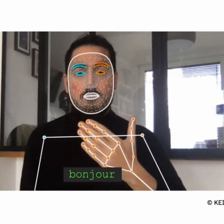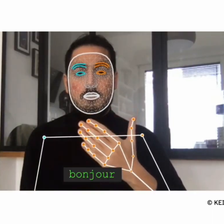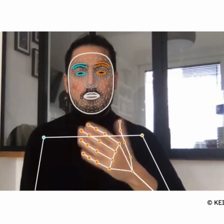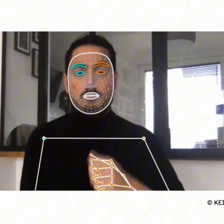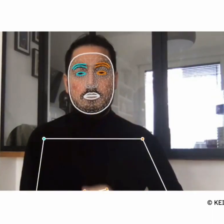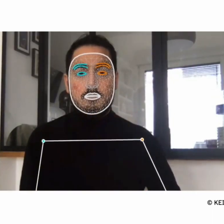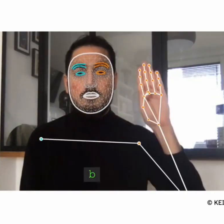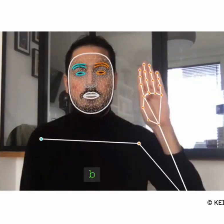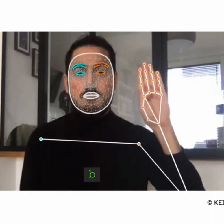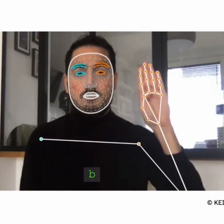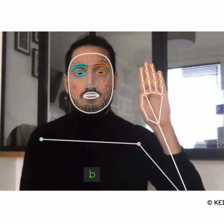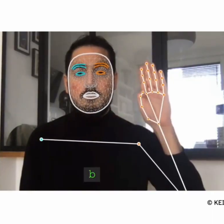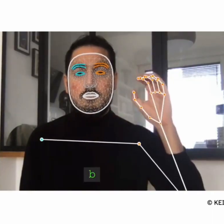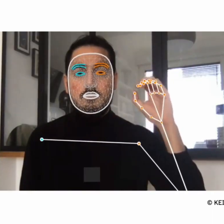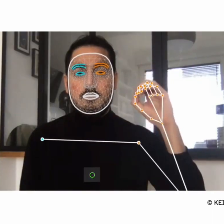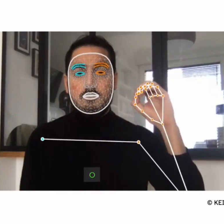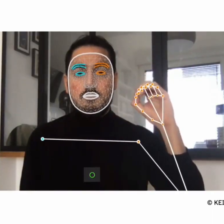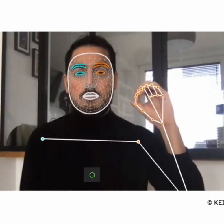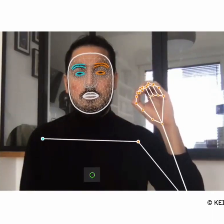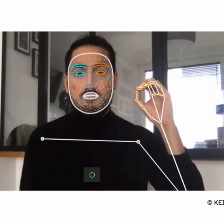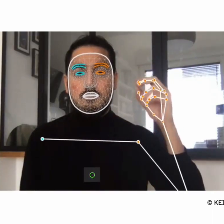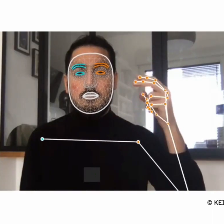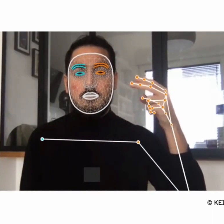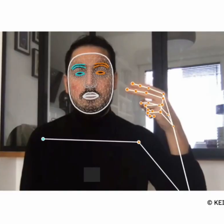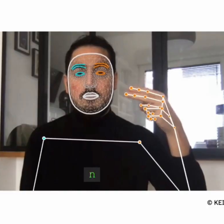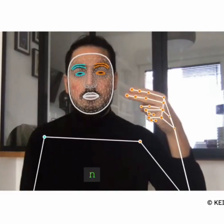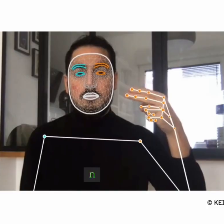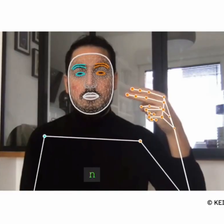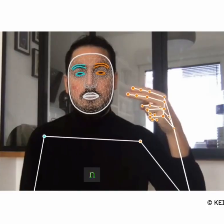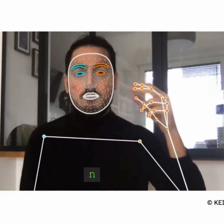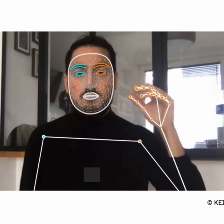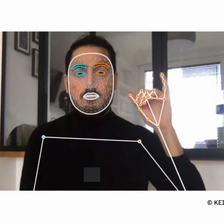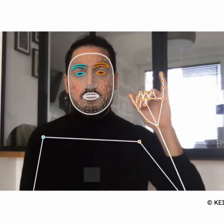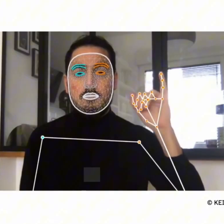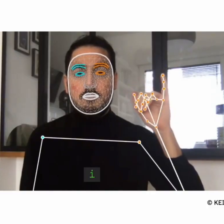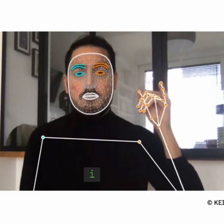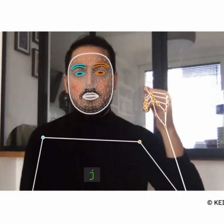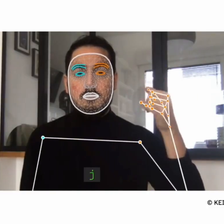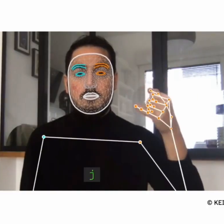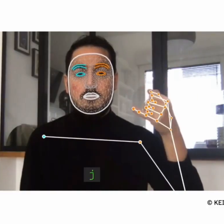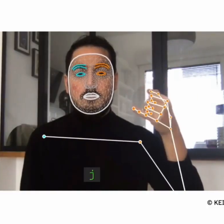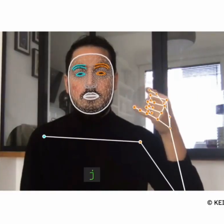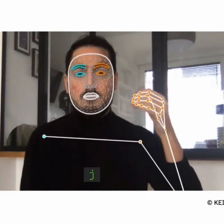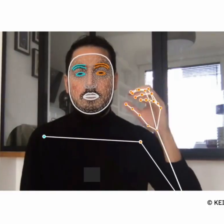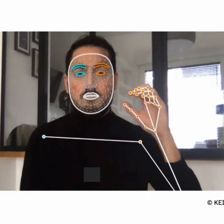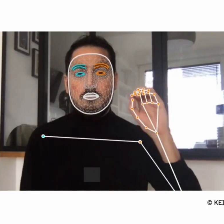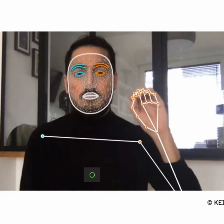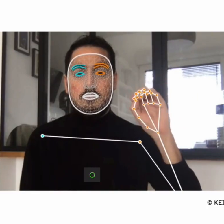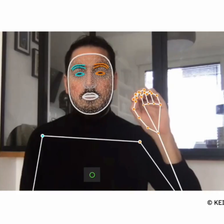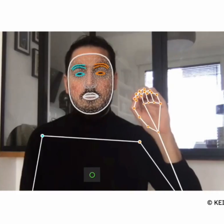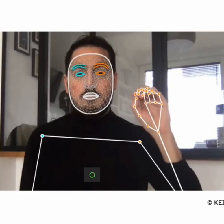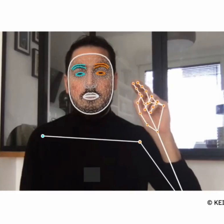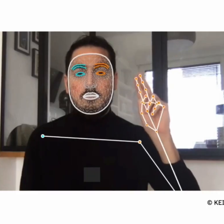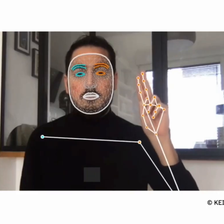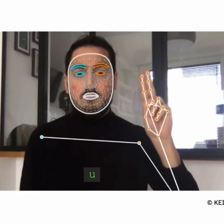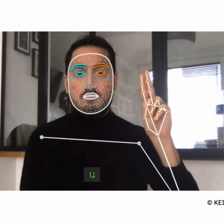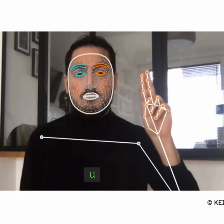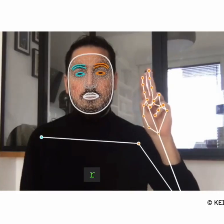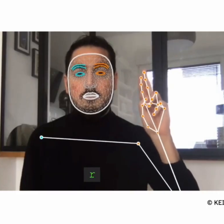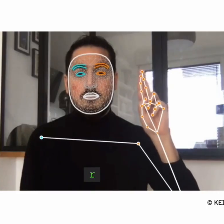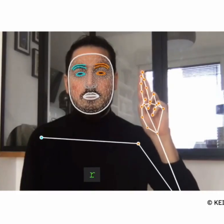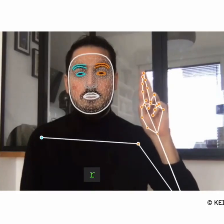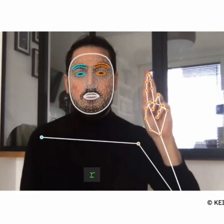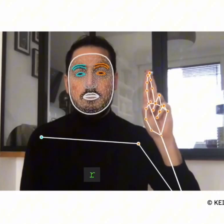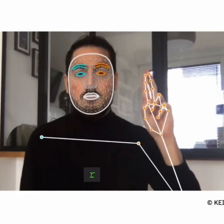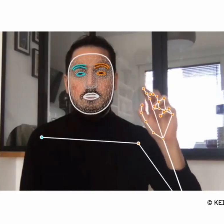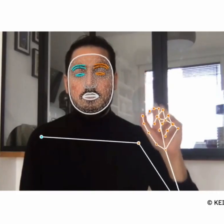sur lequel j'ai testé, il y a eu la même problématique. J'ai commencé à signer super vite et il ne m'a pas comprise. Et du coup, j'ai dû